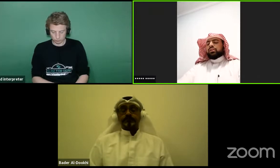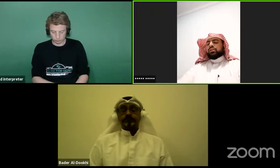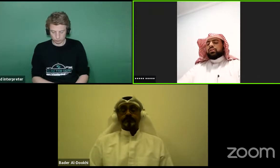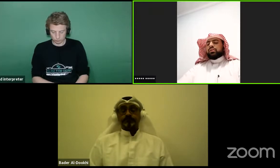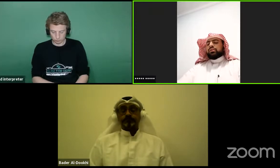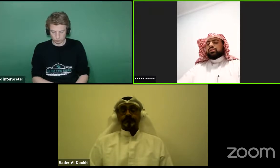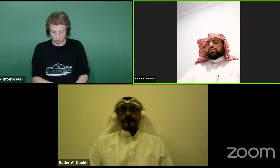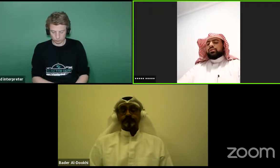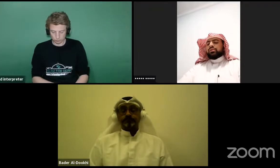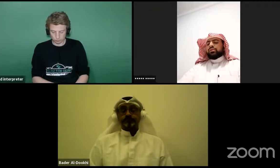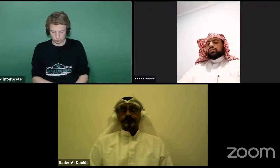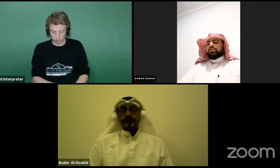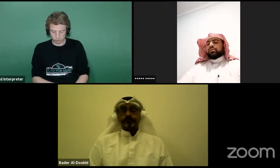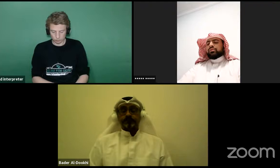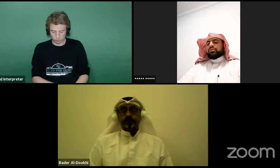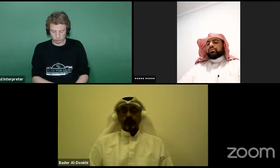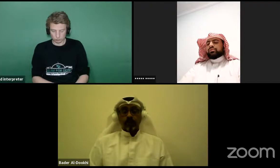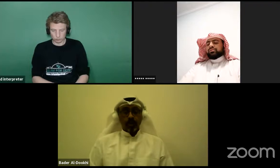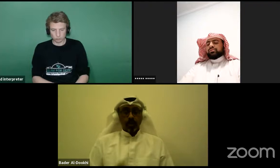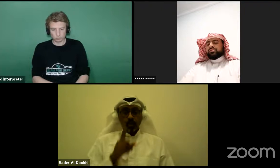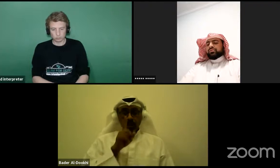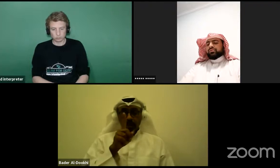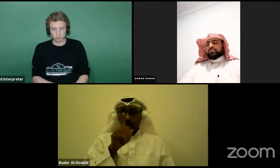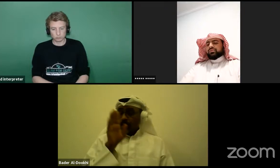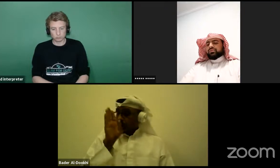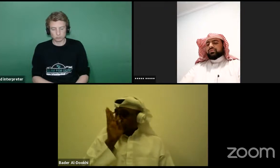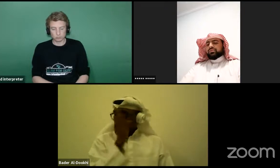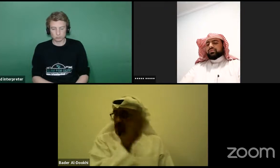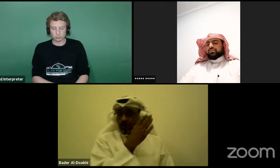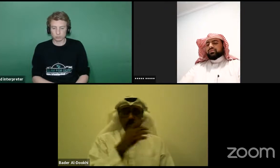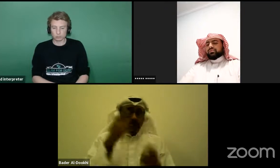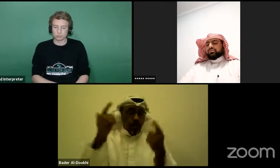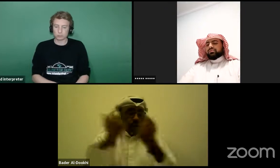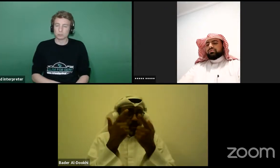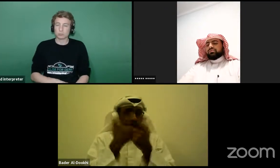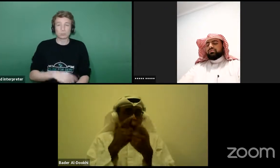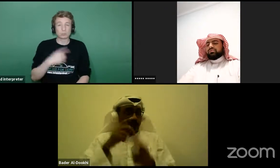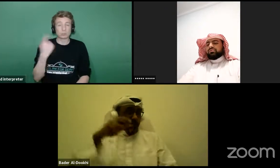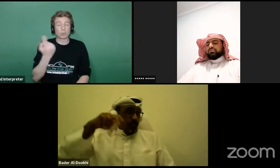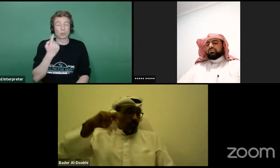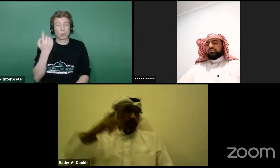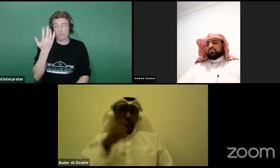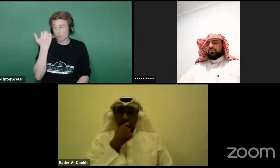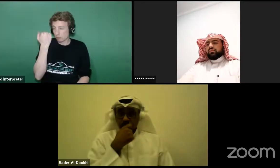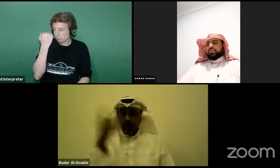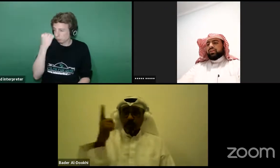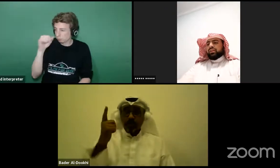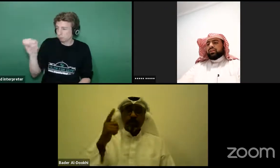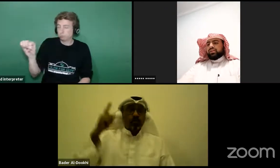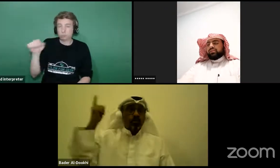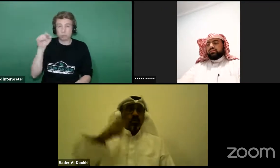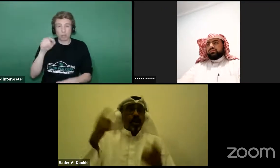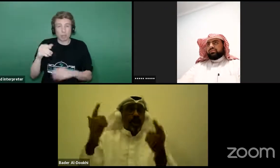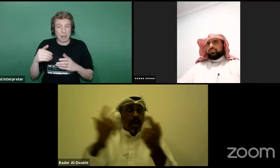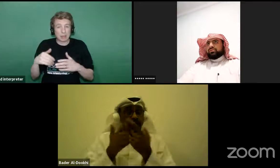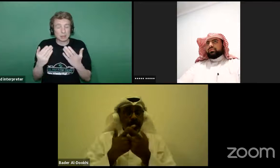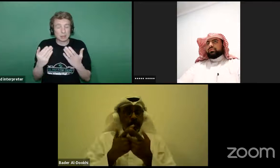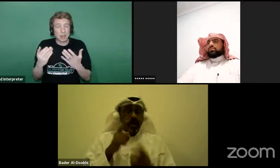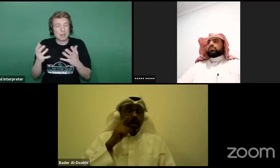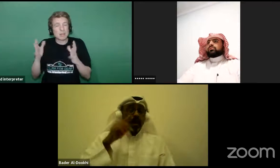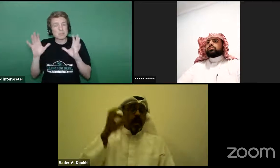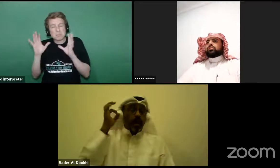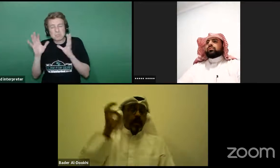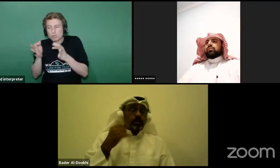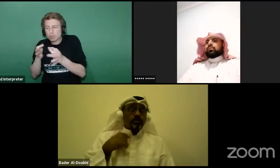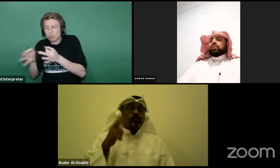المصير. And whoever turns their back to him on such a day, unless it be a stratagem of